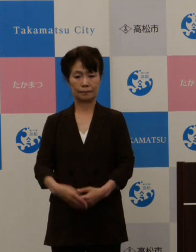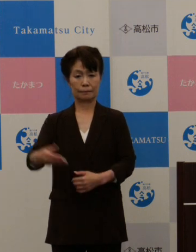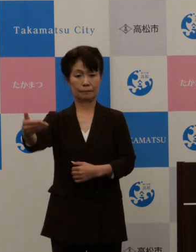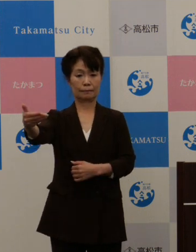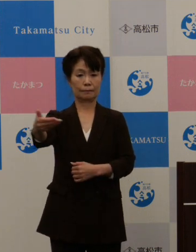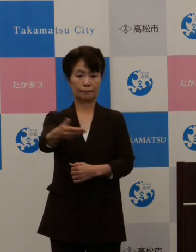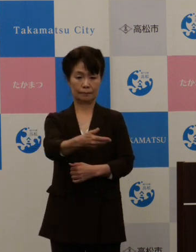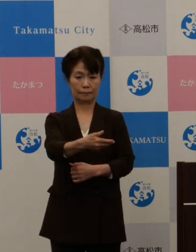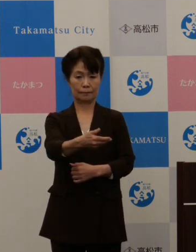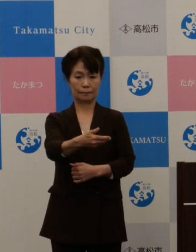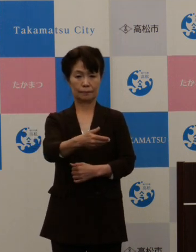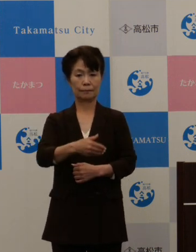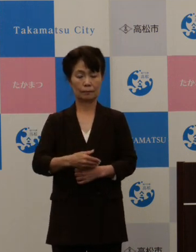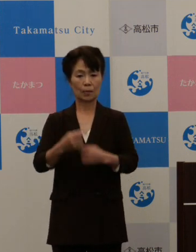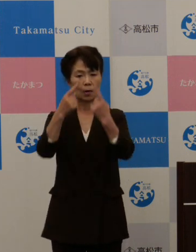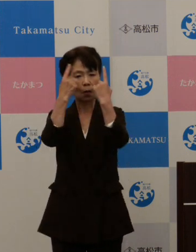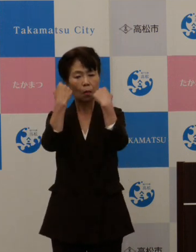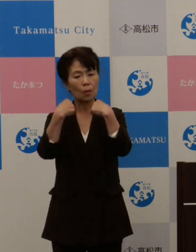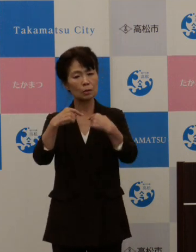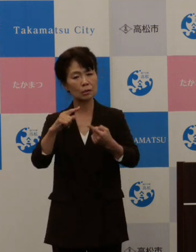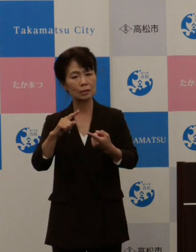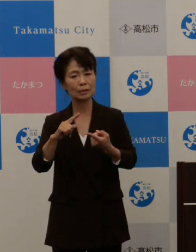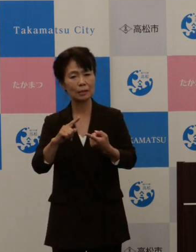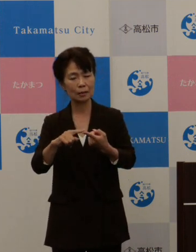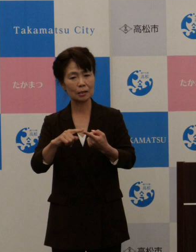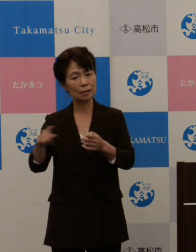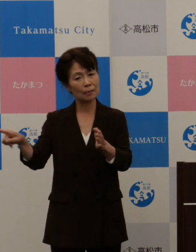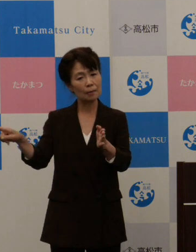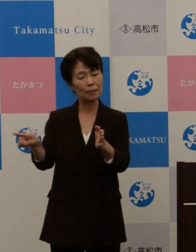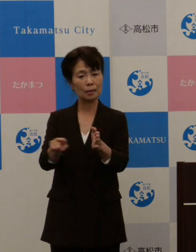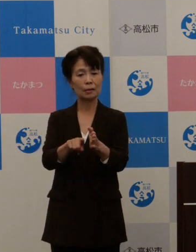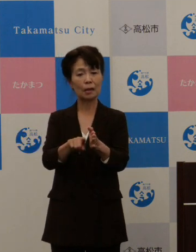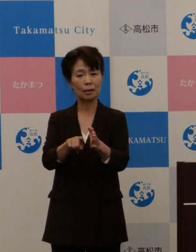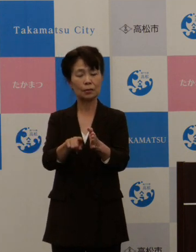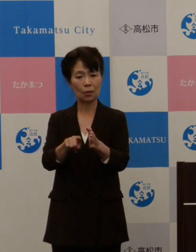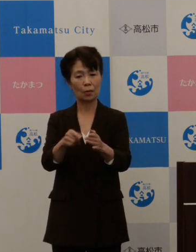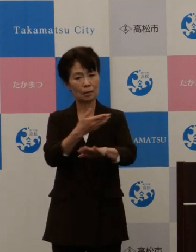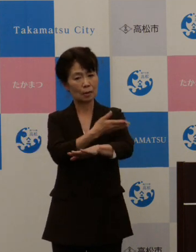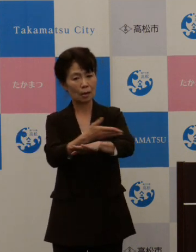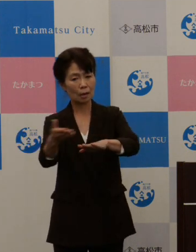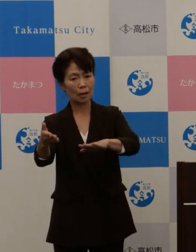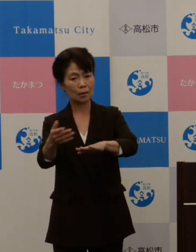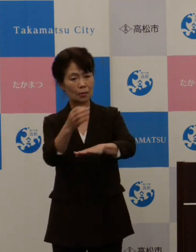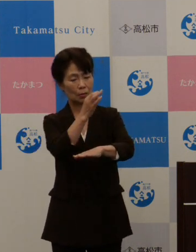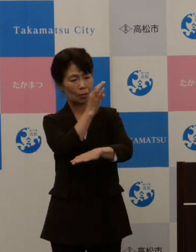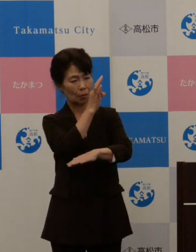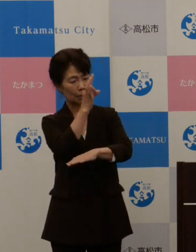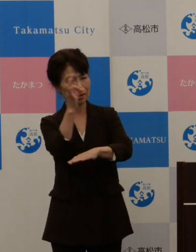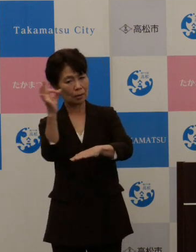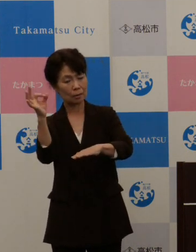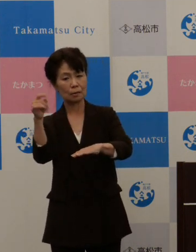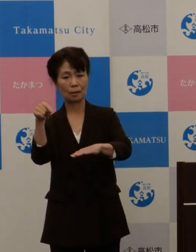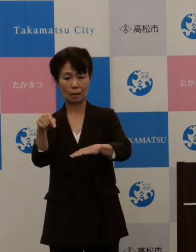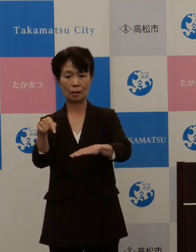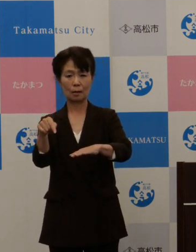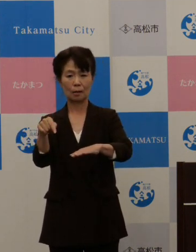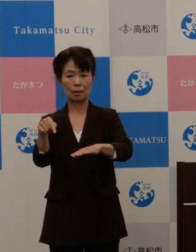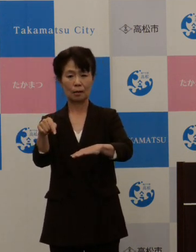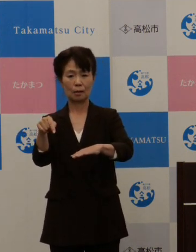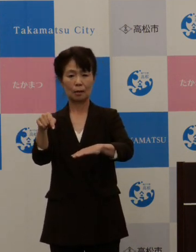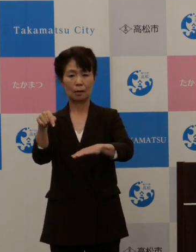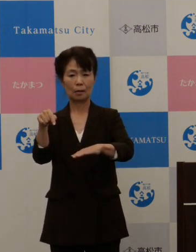私は個人的にこれまでの経緯とかを見ていてそのこ